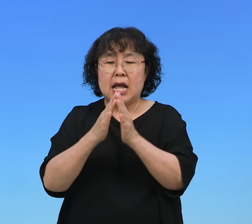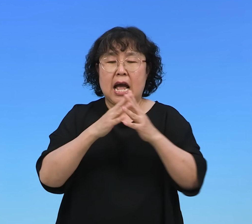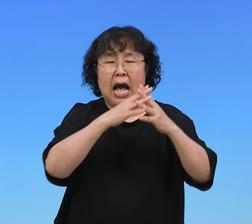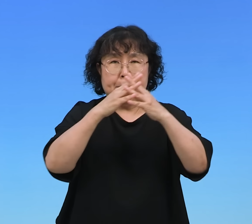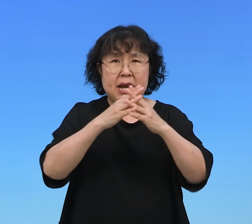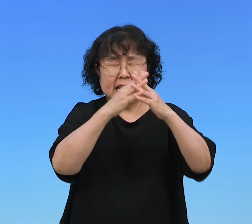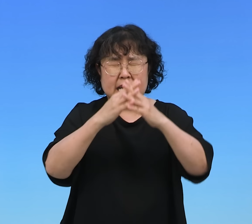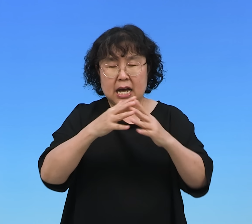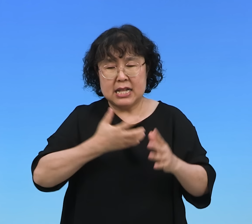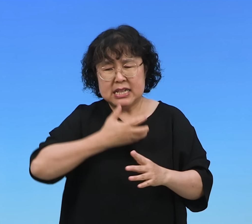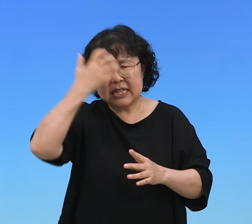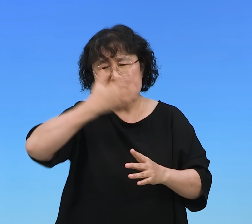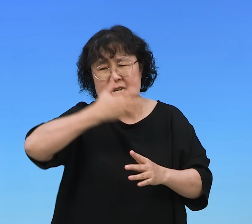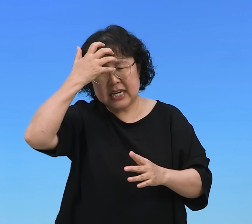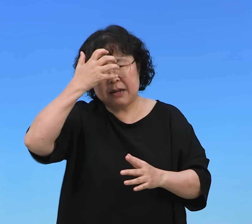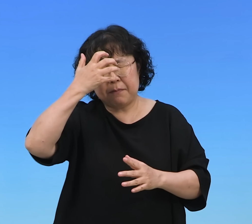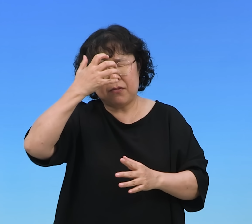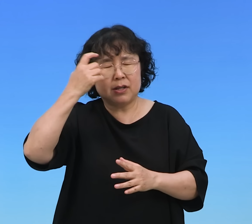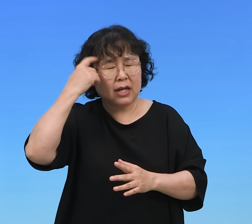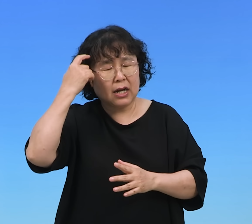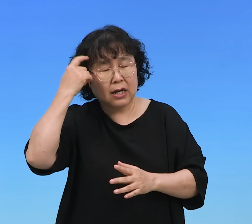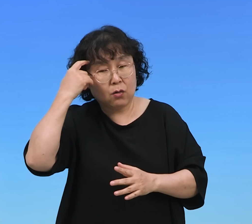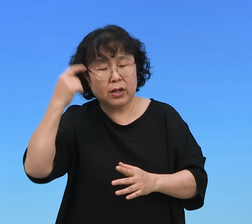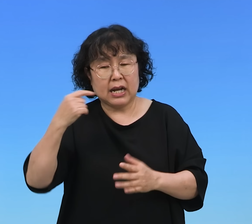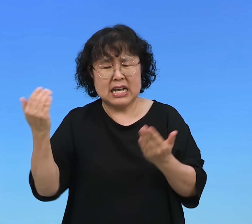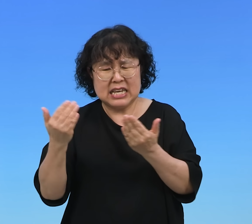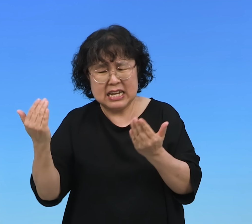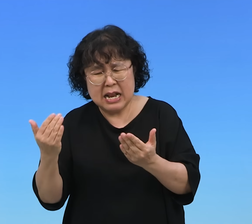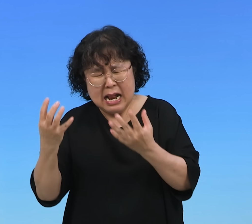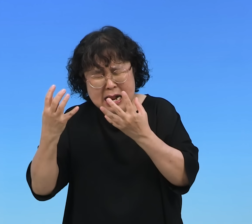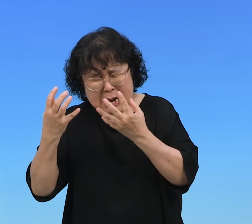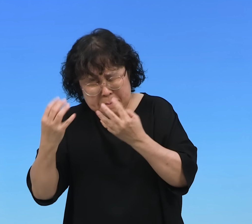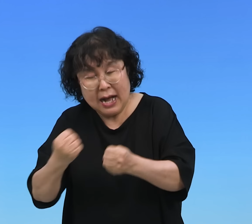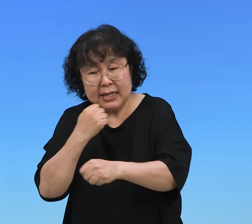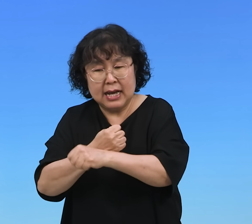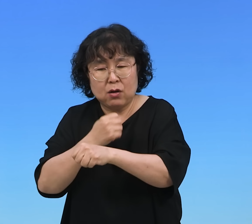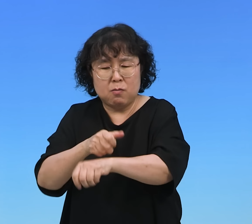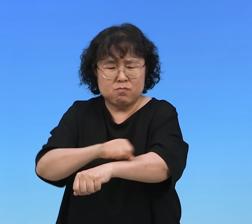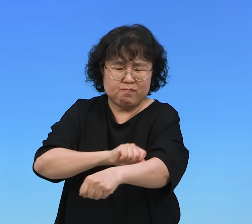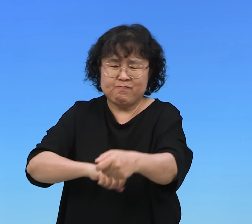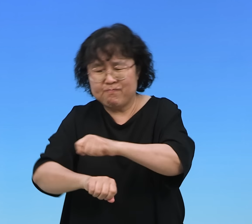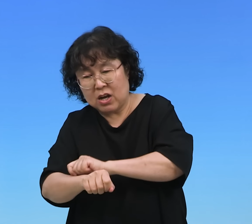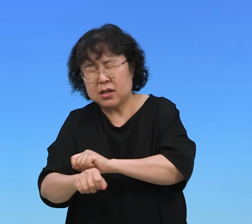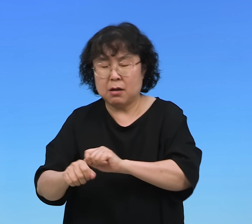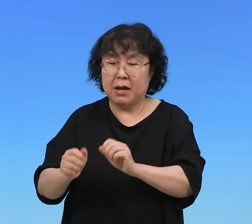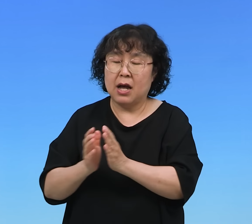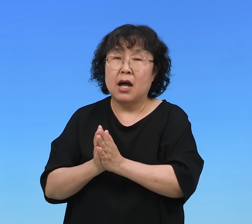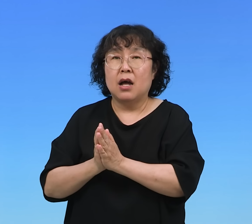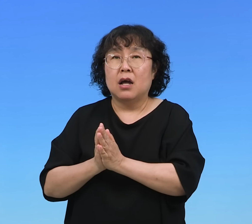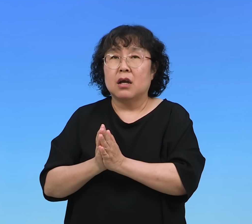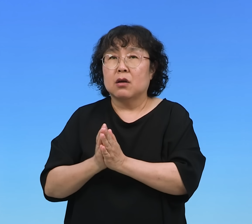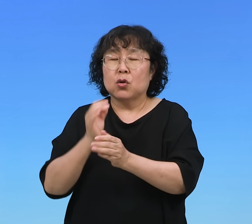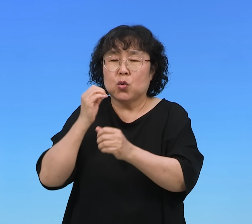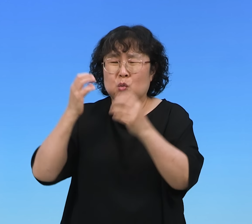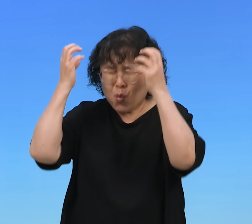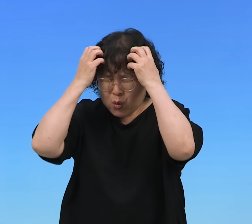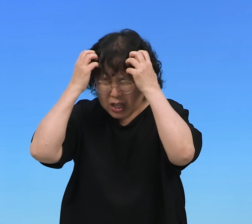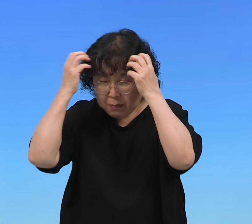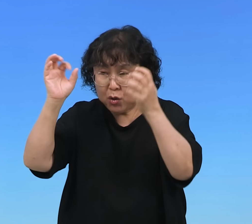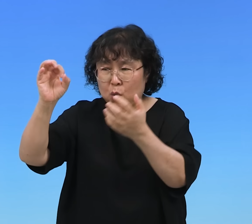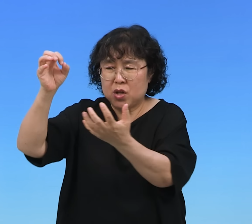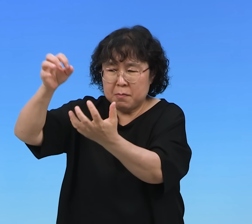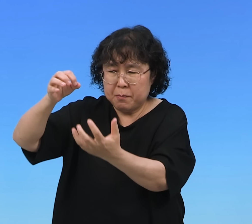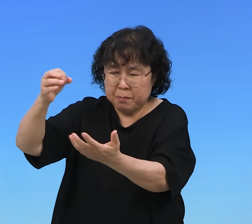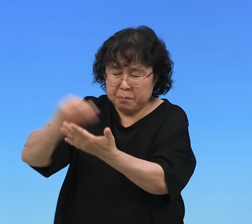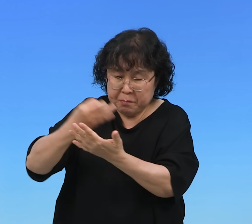왔다 우리 자녀대만큼은 이 고생시키지 않을 거다 꿈을 꾸면서 그렇게 이민사회를 일구어놨는데